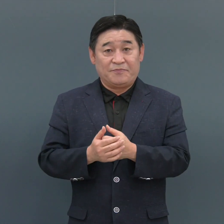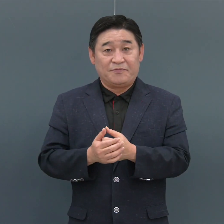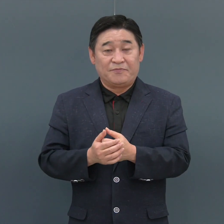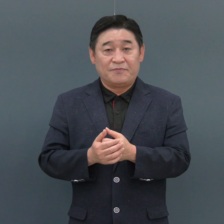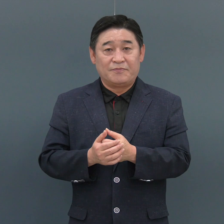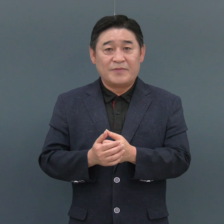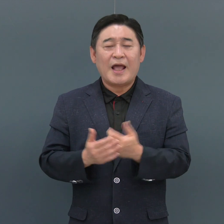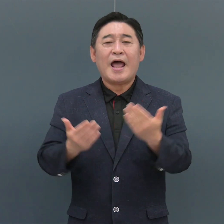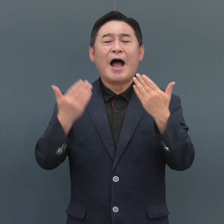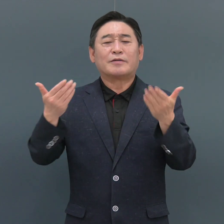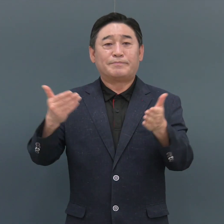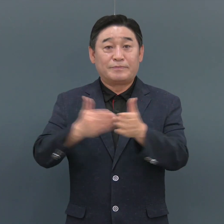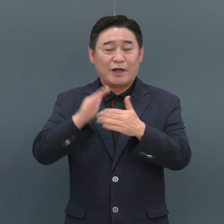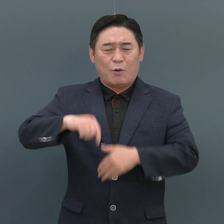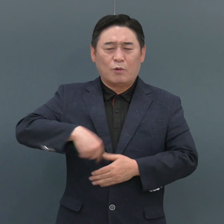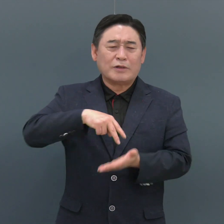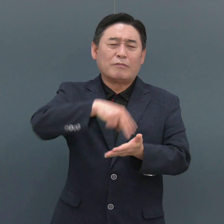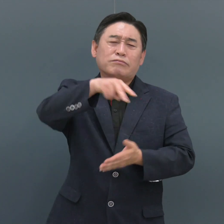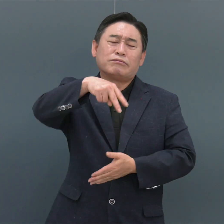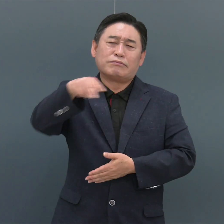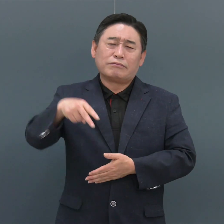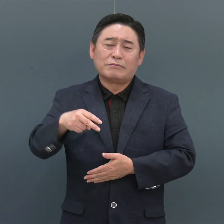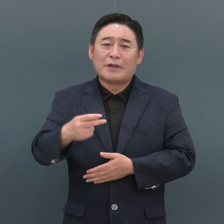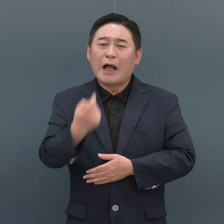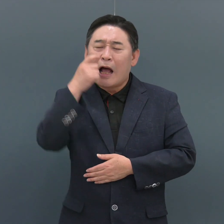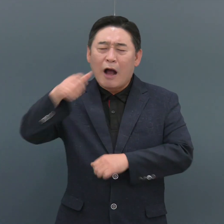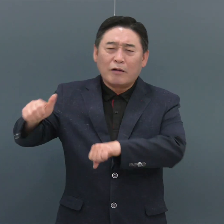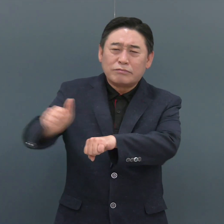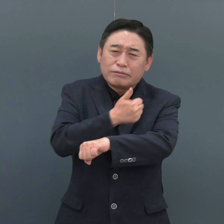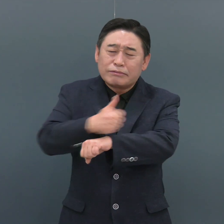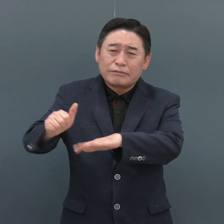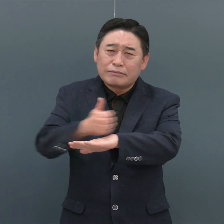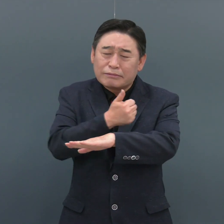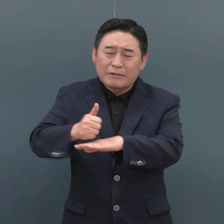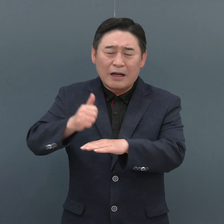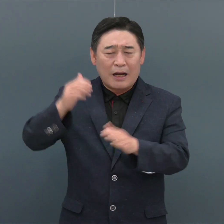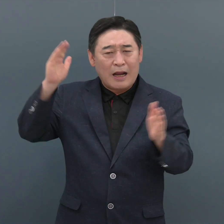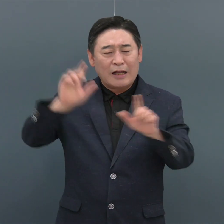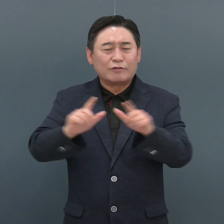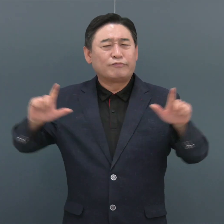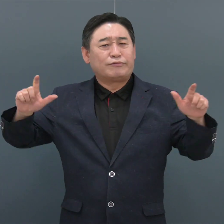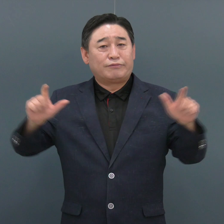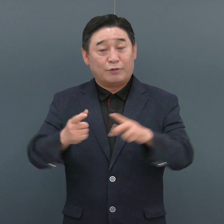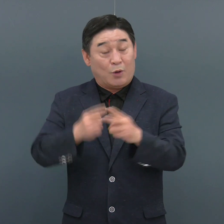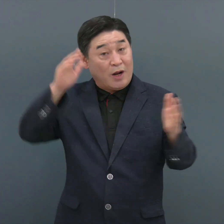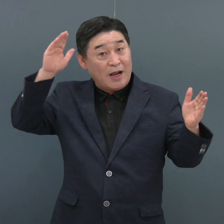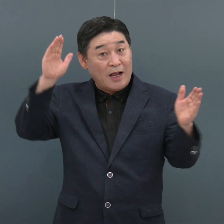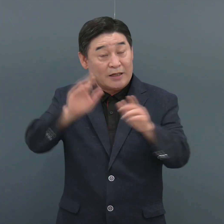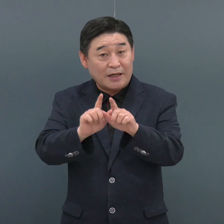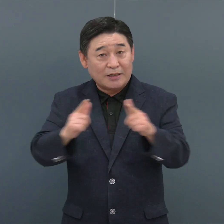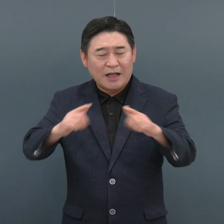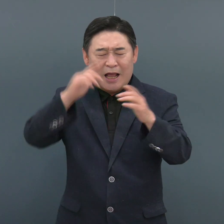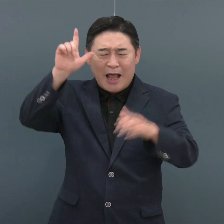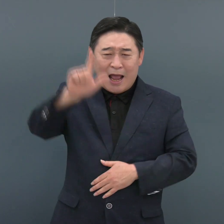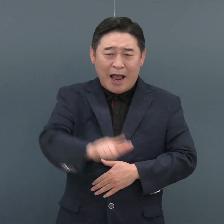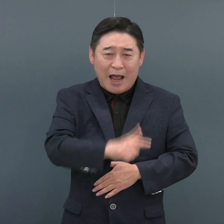학교 끝나고 나홀로 방치되거나 학원을 전전하는 아이들이 줄어들도록 초등학생의 온종일 돌봄 시설을